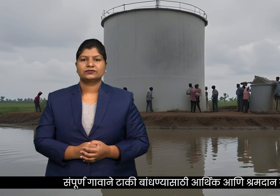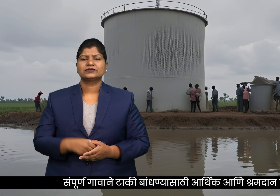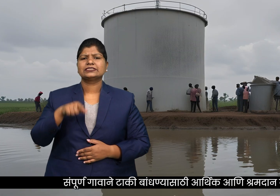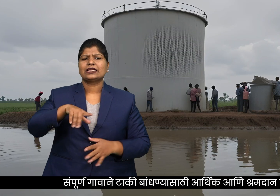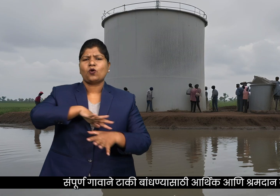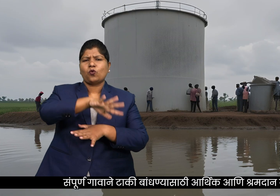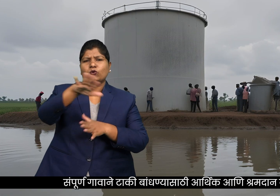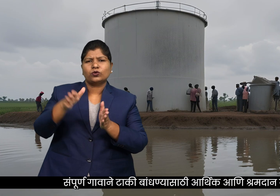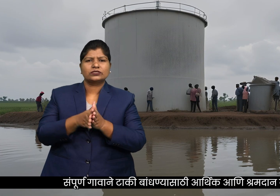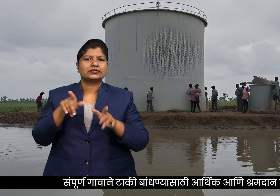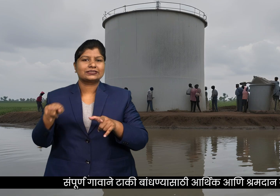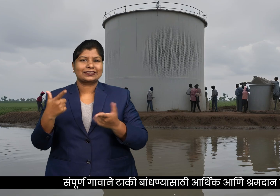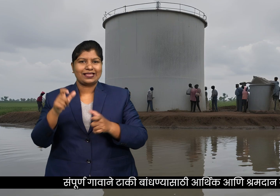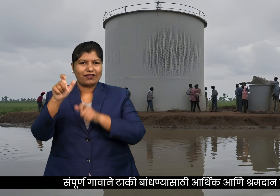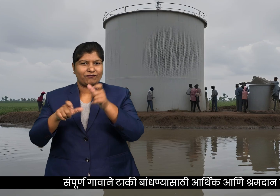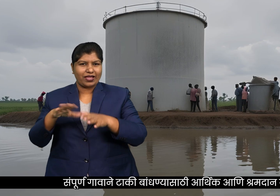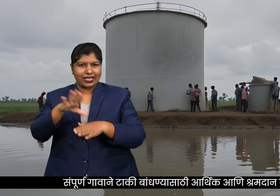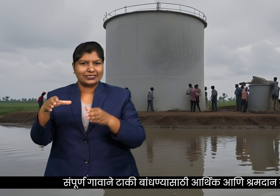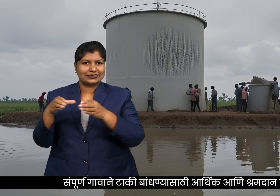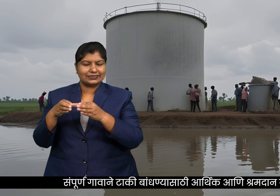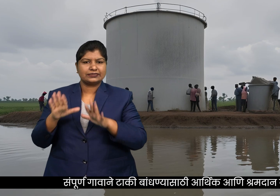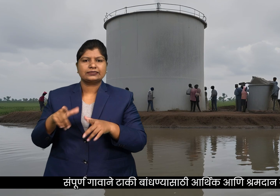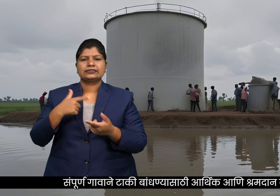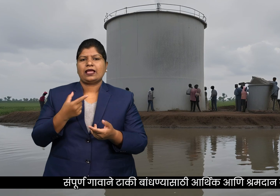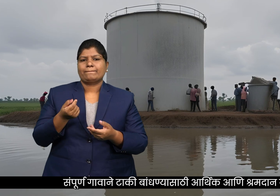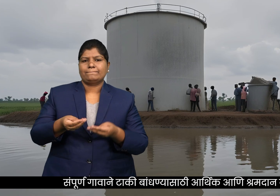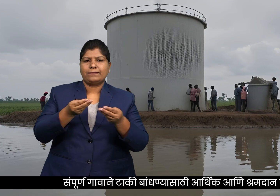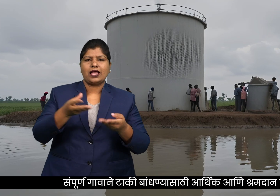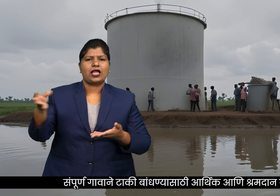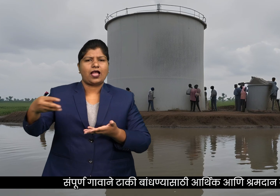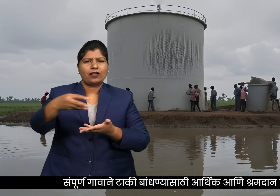संपूर्ण गावाने टाकी बांधण्यासाठी आर्थिक आणि श्रमदान केले.